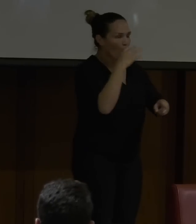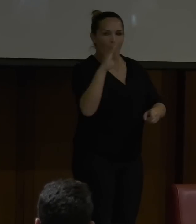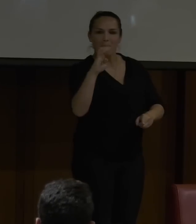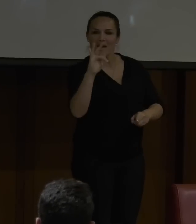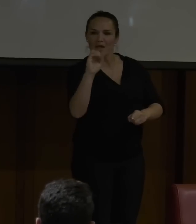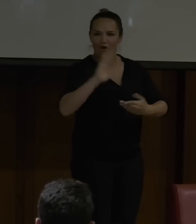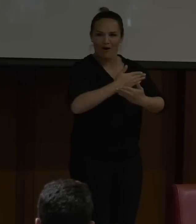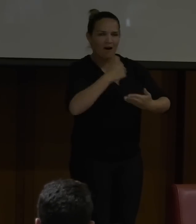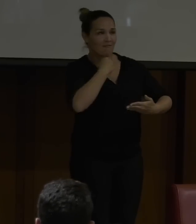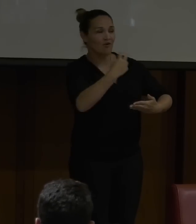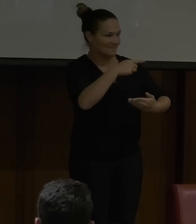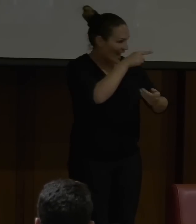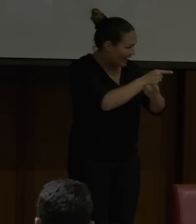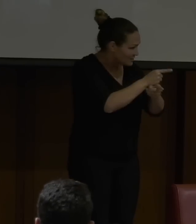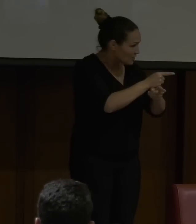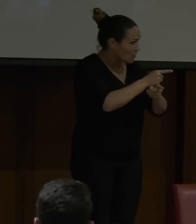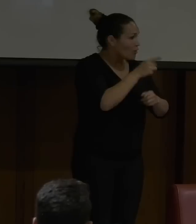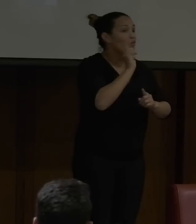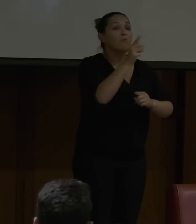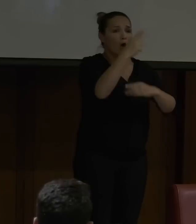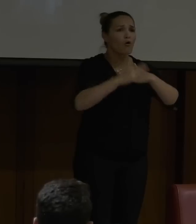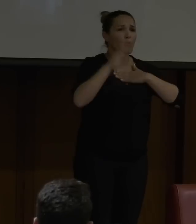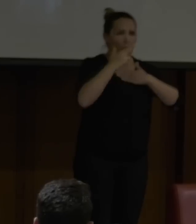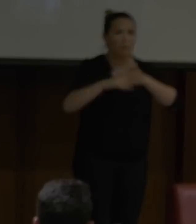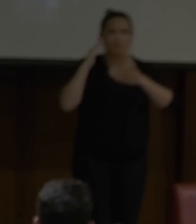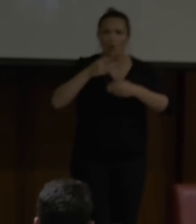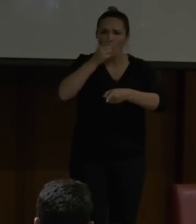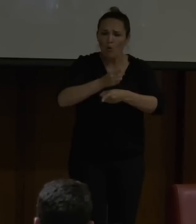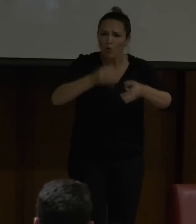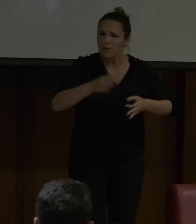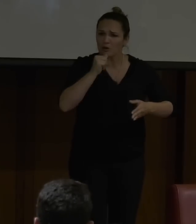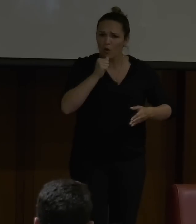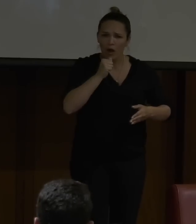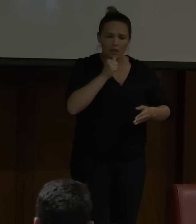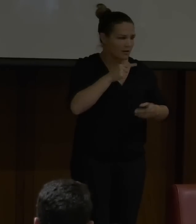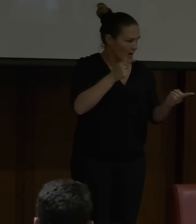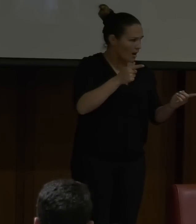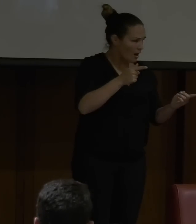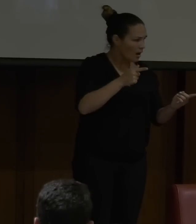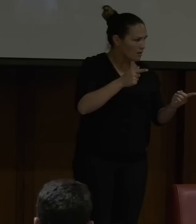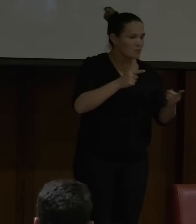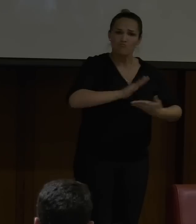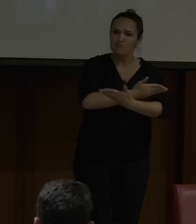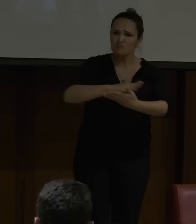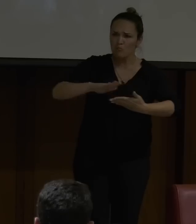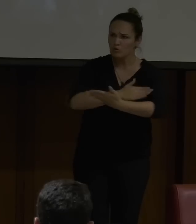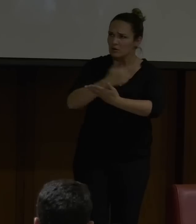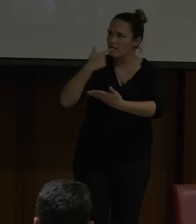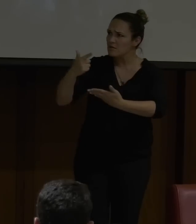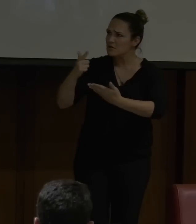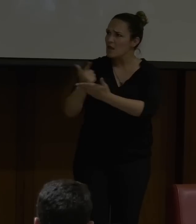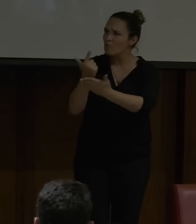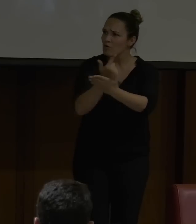Entonces, curiosamente, ninguno le prometió nunca un libro. No todos. No, en ese canto, digo. No, nada. Ninguno parece